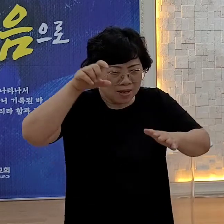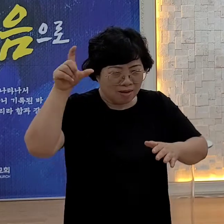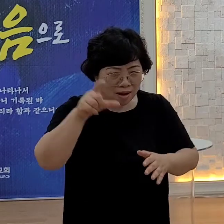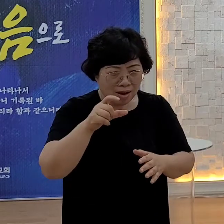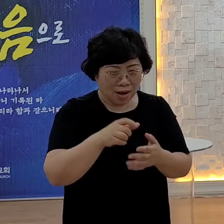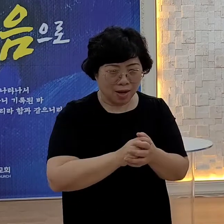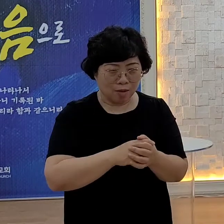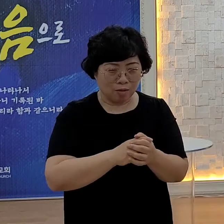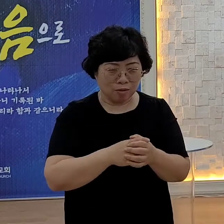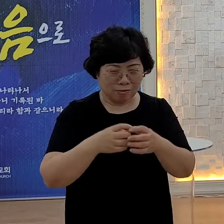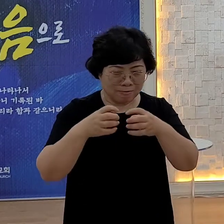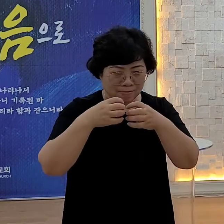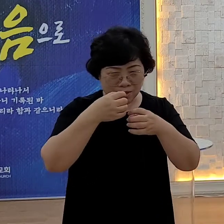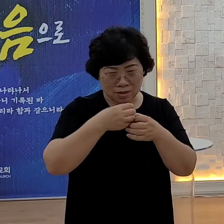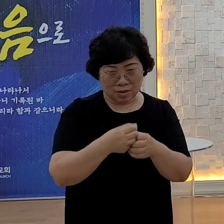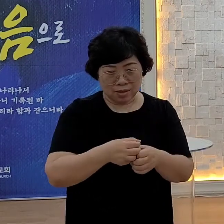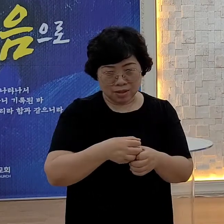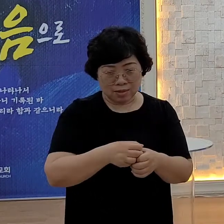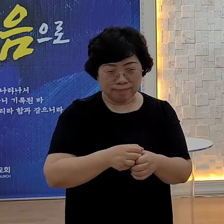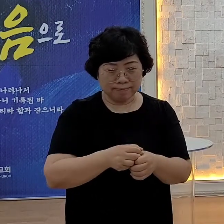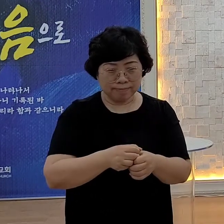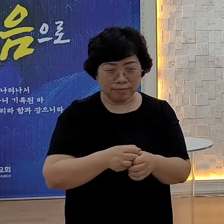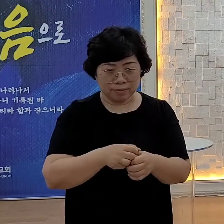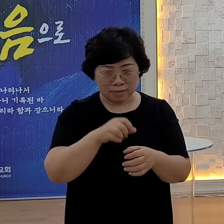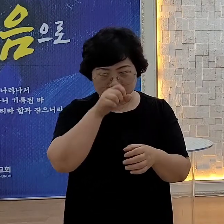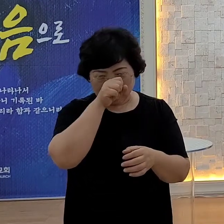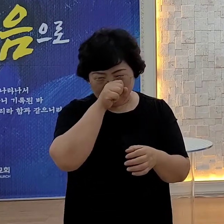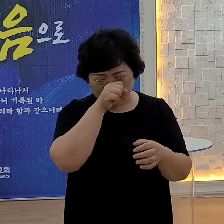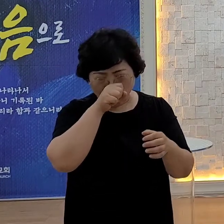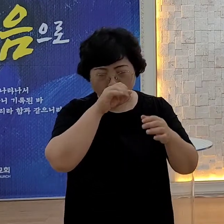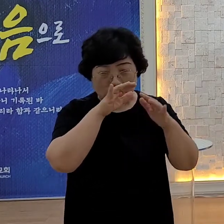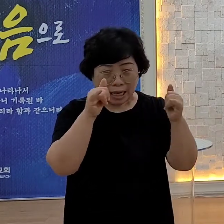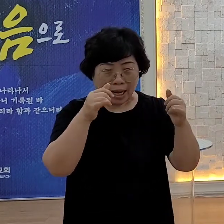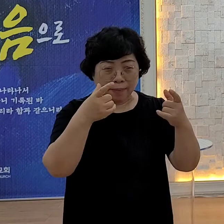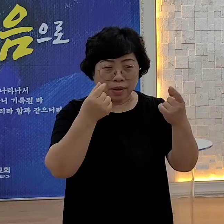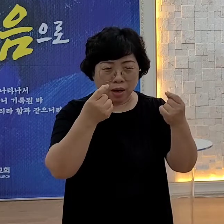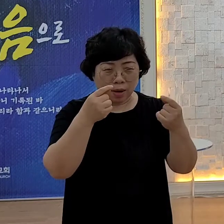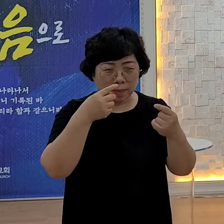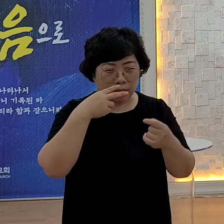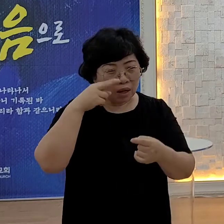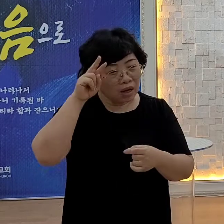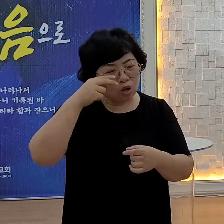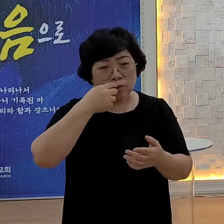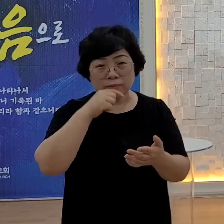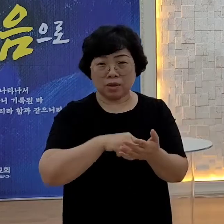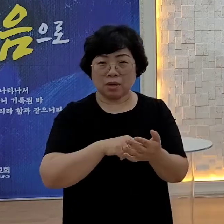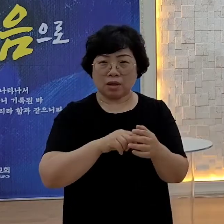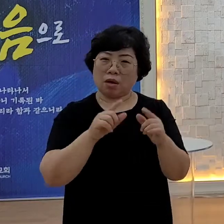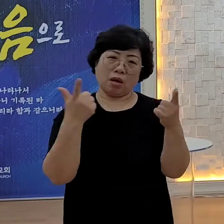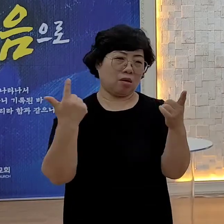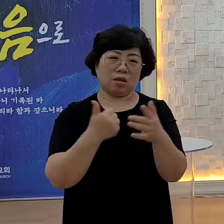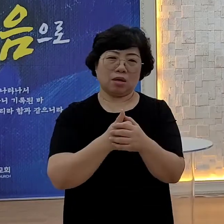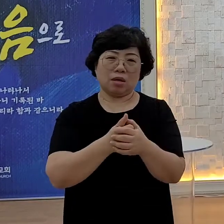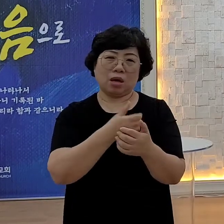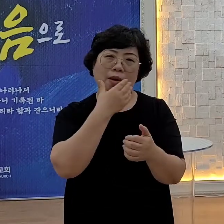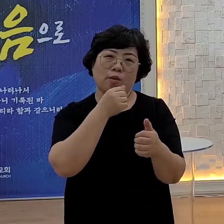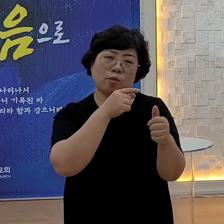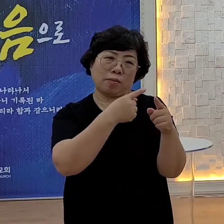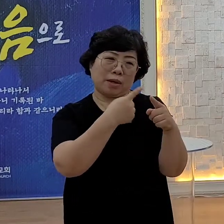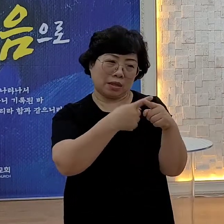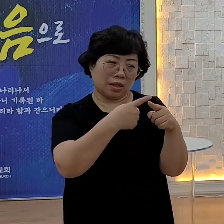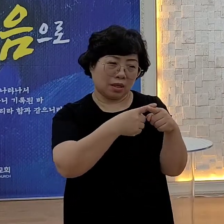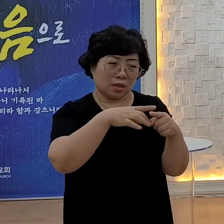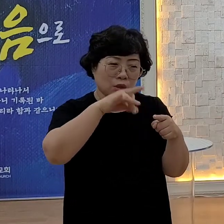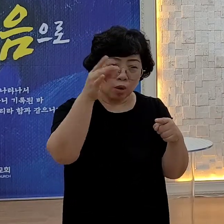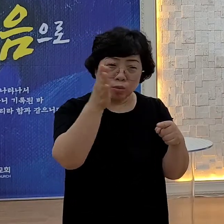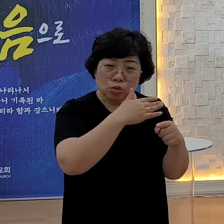로봇처럼 막 무조건 막 믿음으로 믿음 한 번도 막 꼬라박은 적도 없고 그냥 무조건